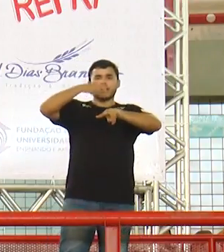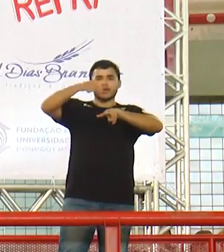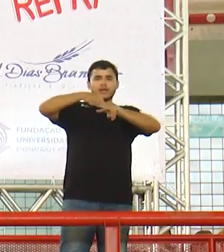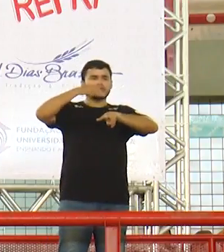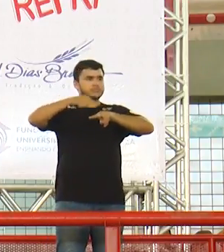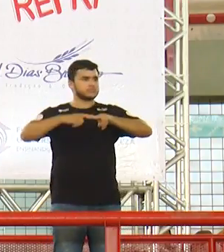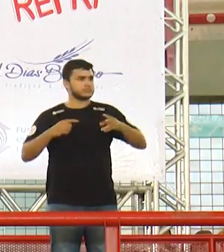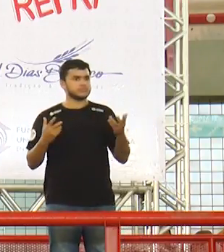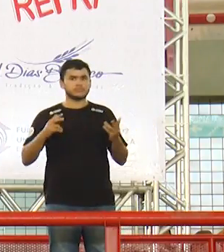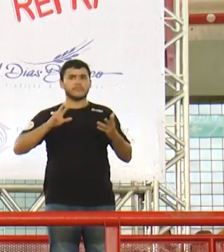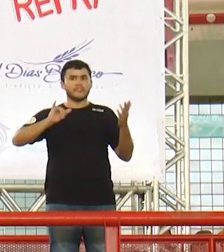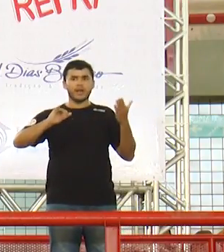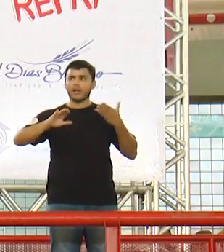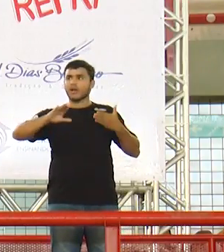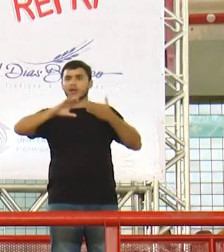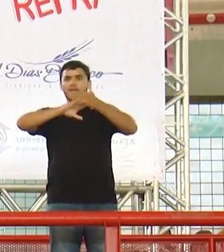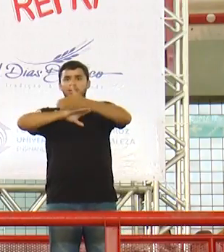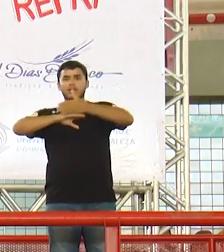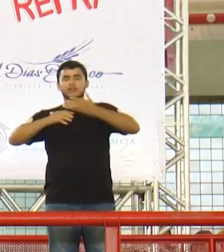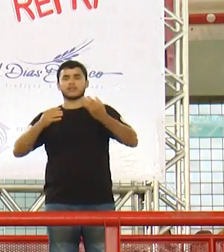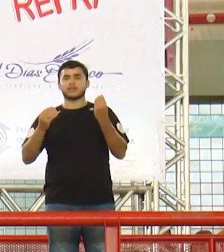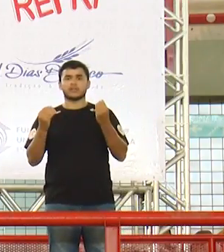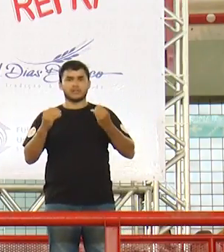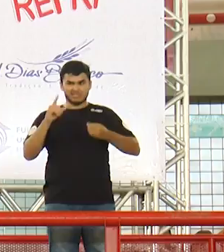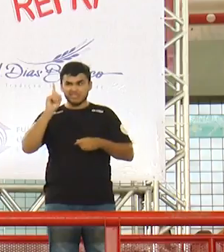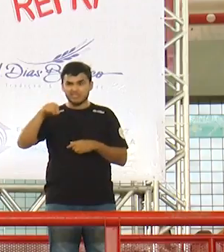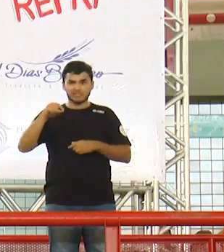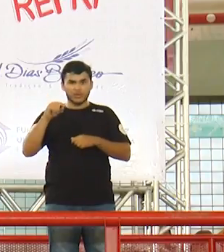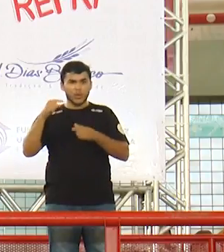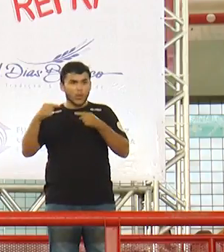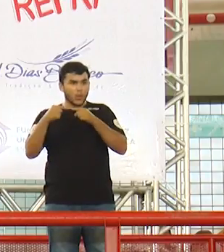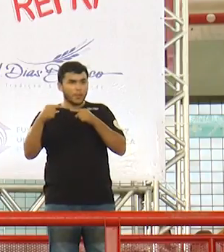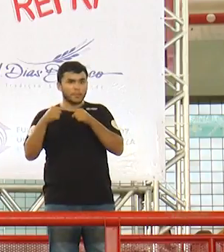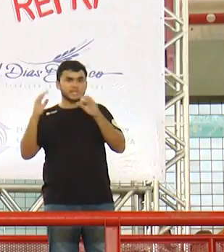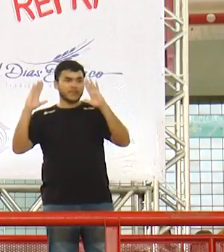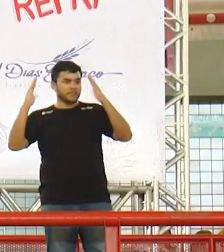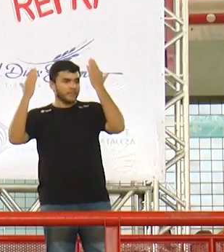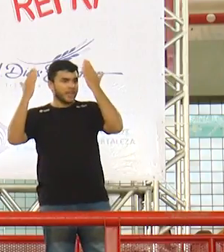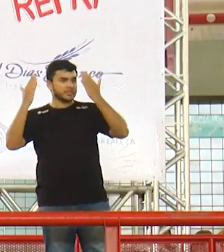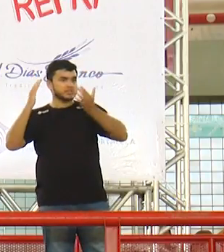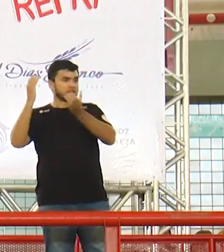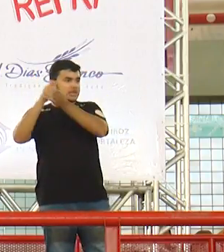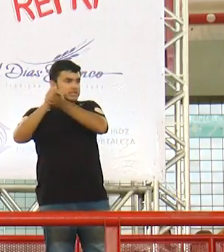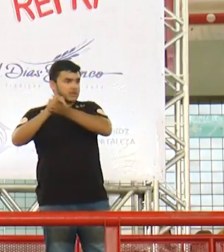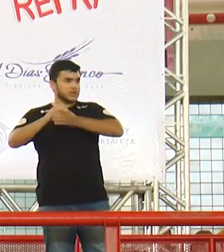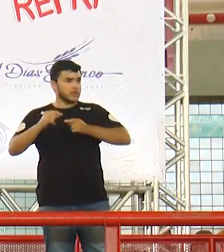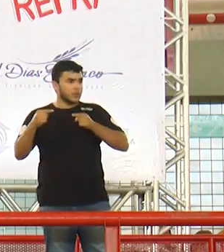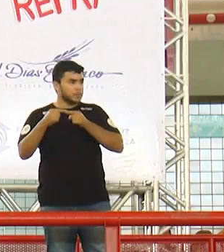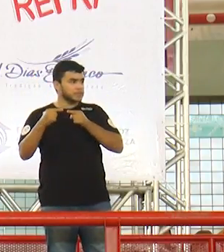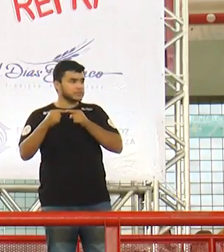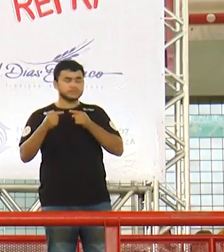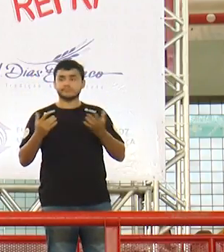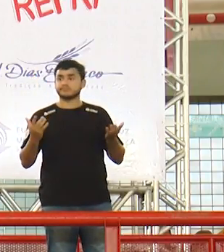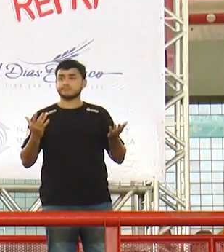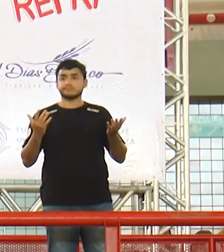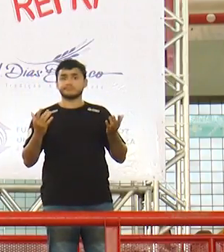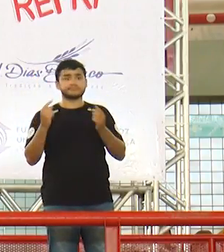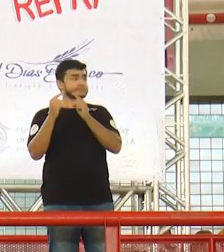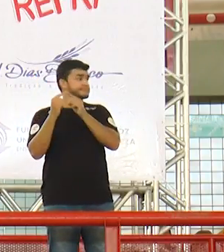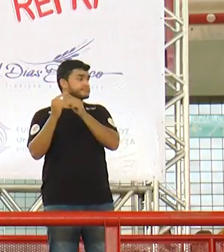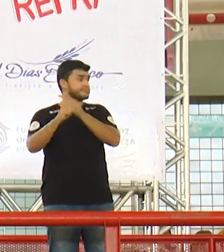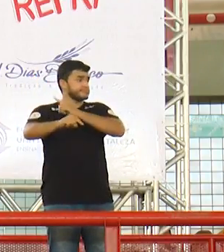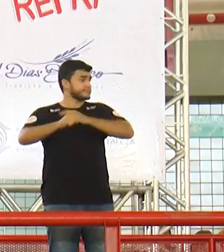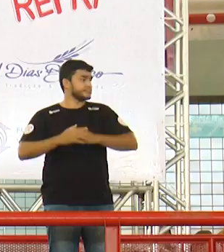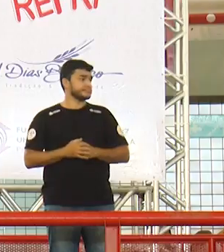sandálias havaianas com um prego segurando o cabresto, que parece assim patins. Você vai andando, chega a sair faísca.